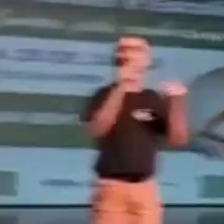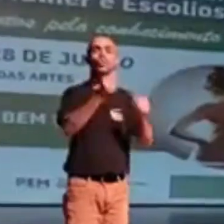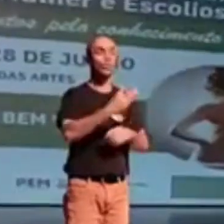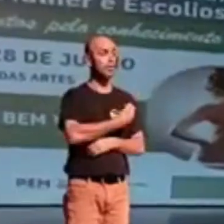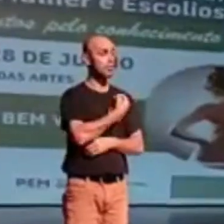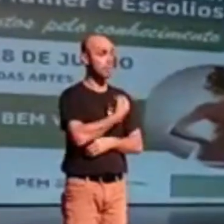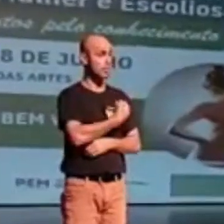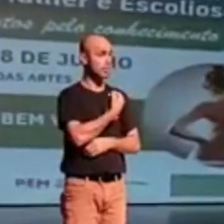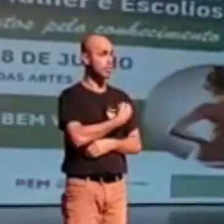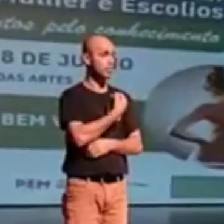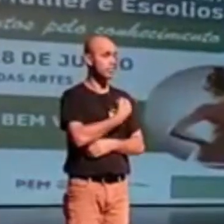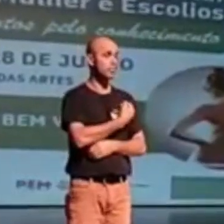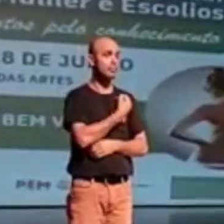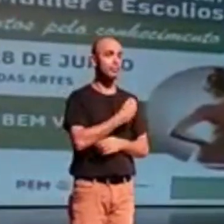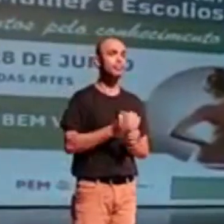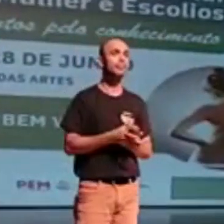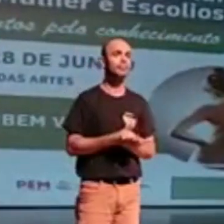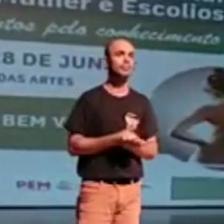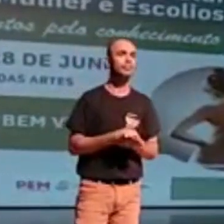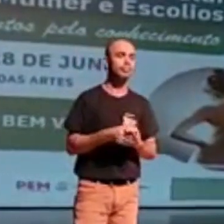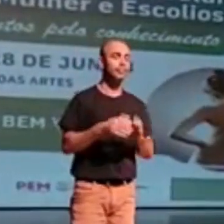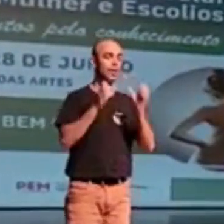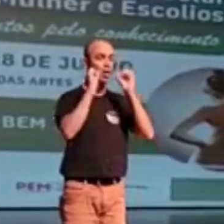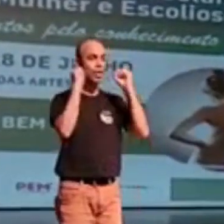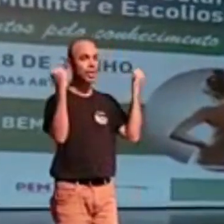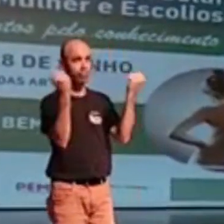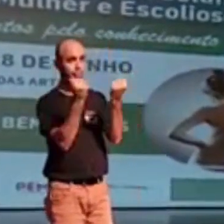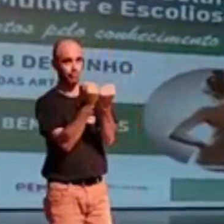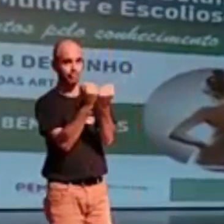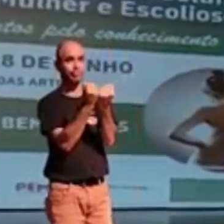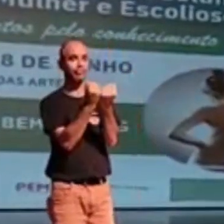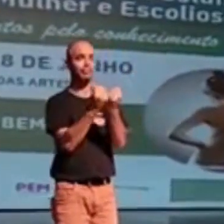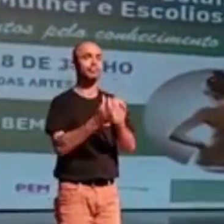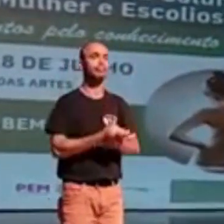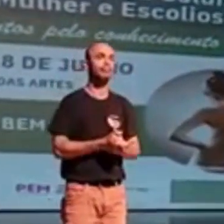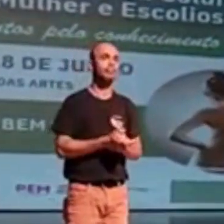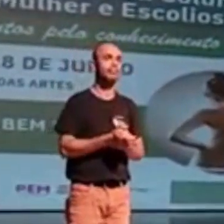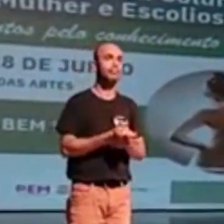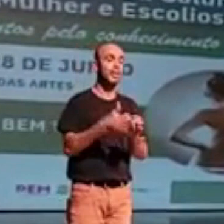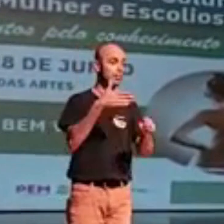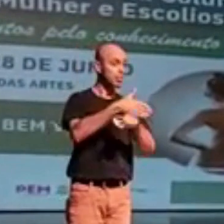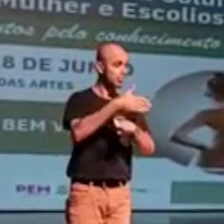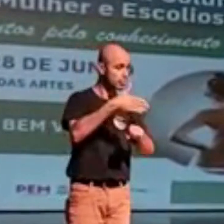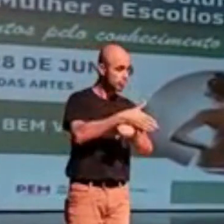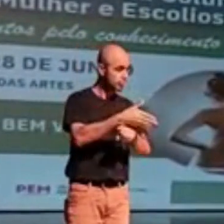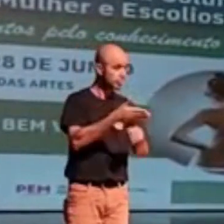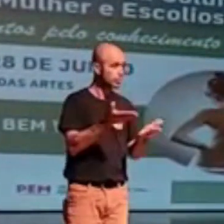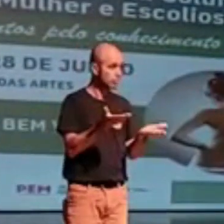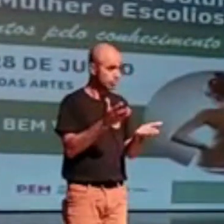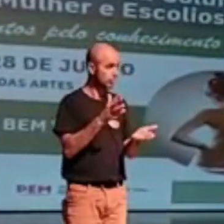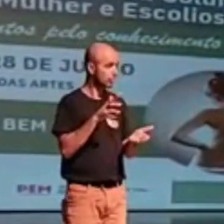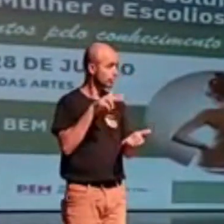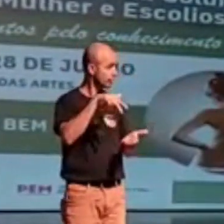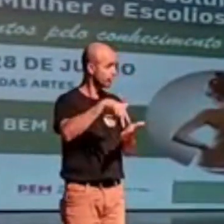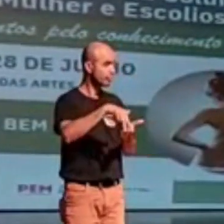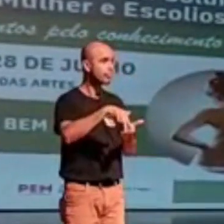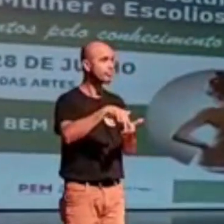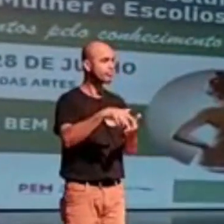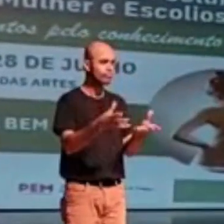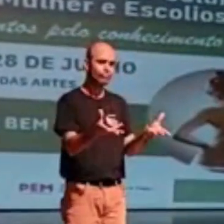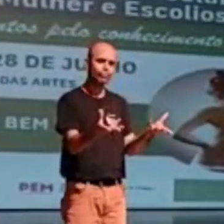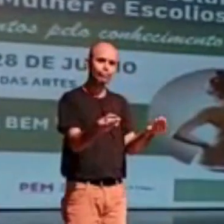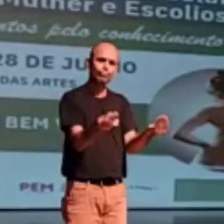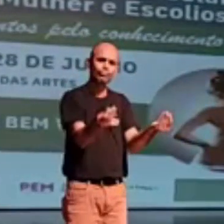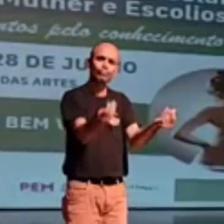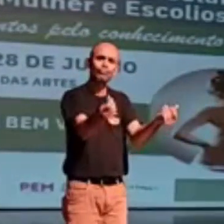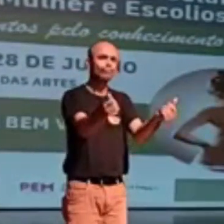presentes que estiveram aqui no seminário, as participantes que vieram e enriqueceram as